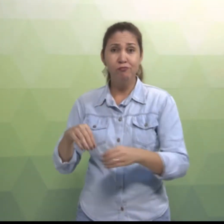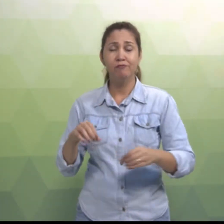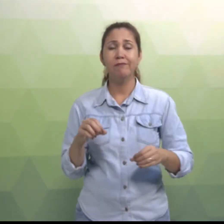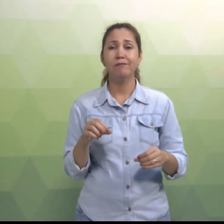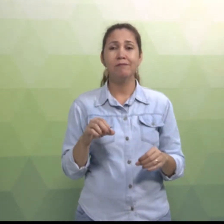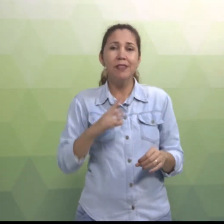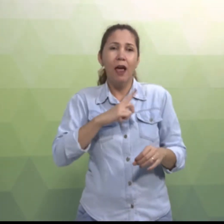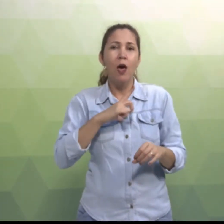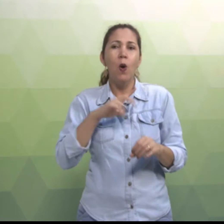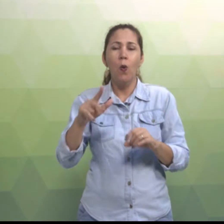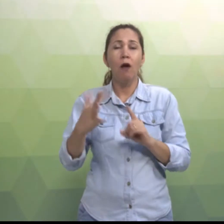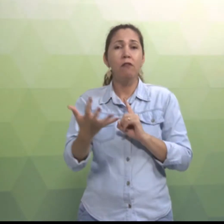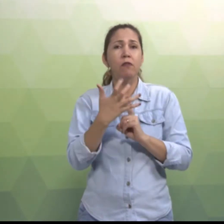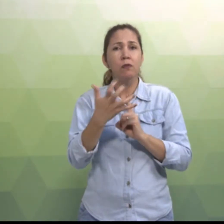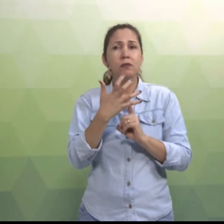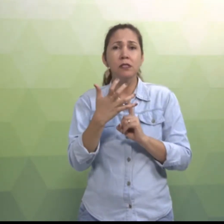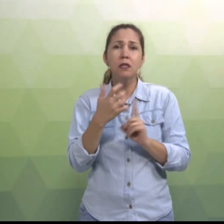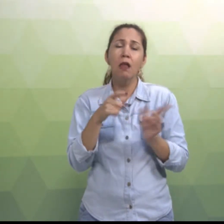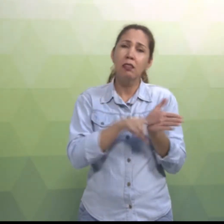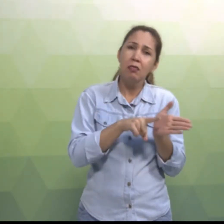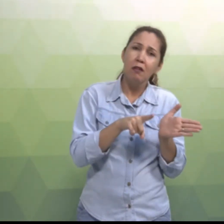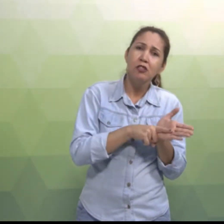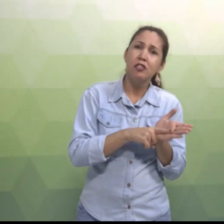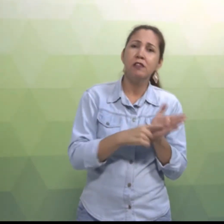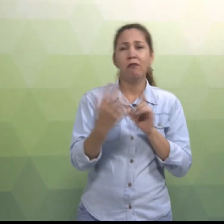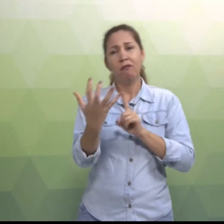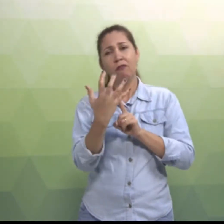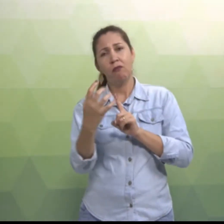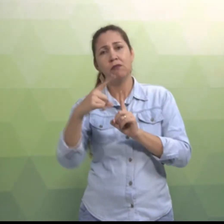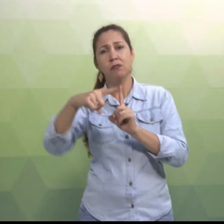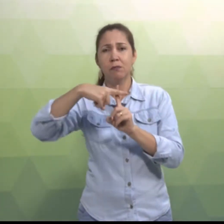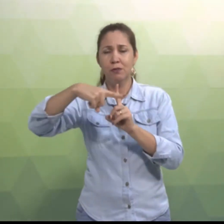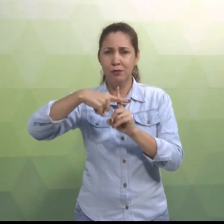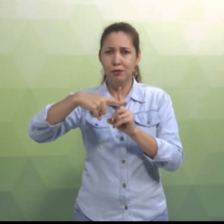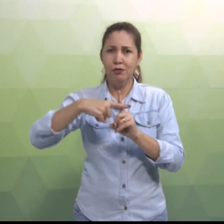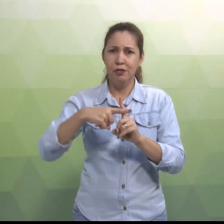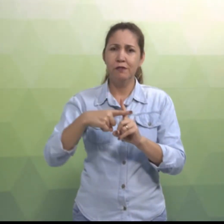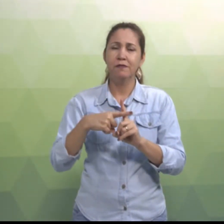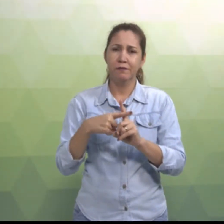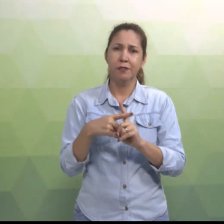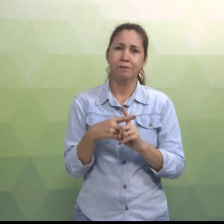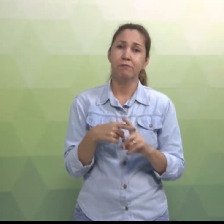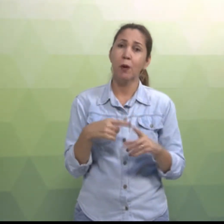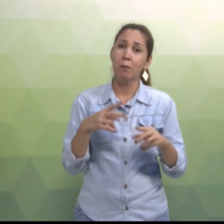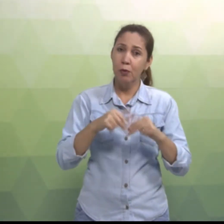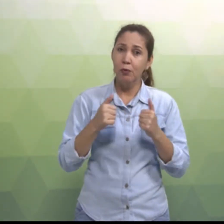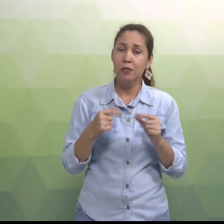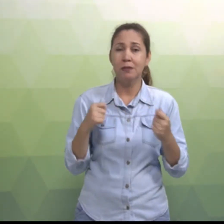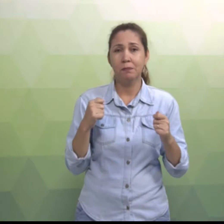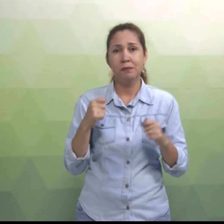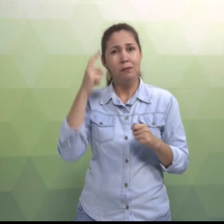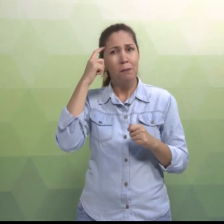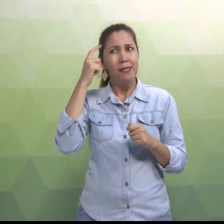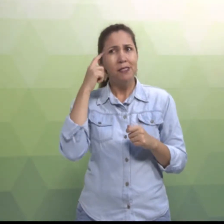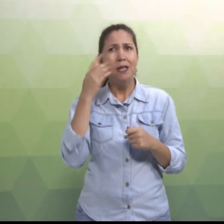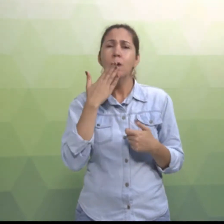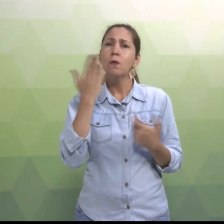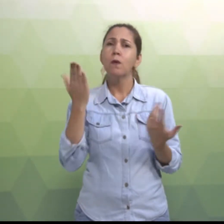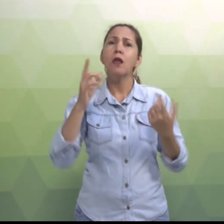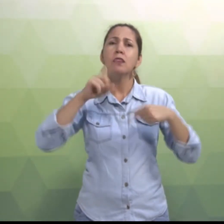promovem influências tanto negativas quanto positivas. Então devemos pensar esses níveis linguísticos a partir desses